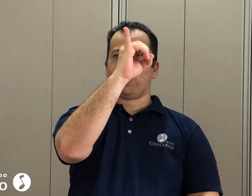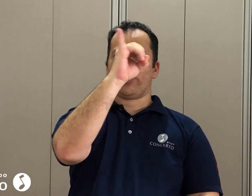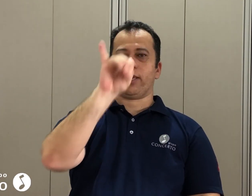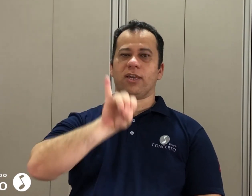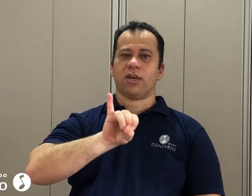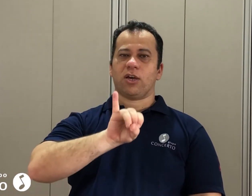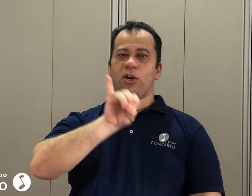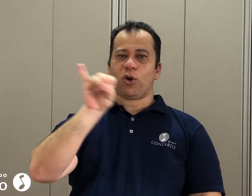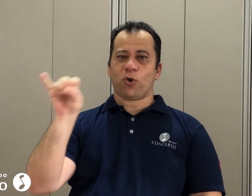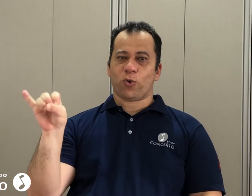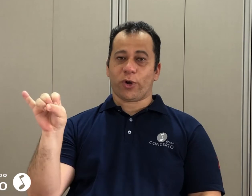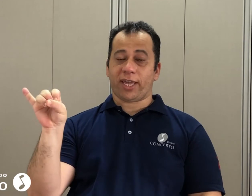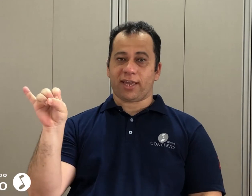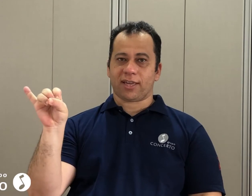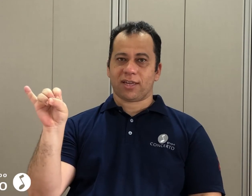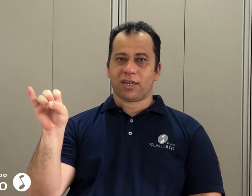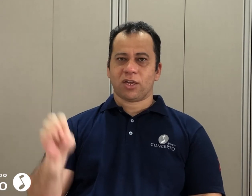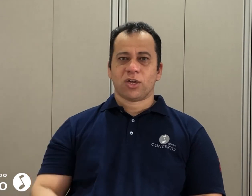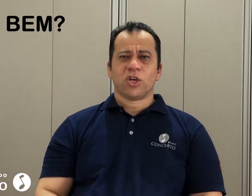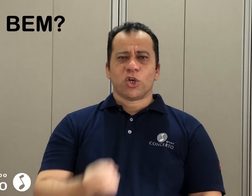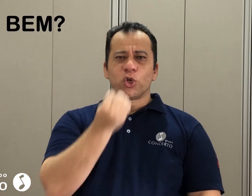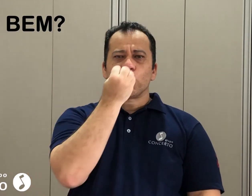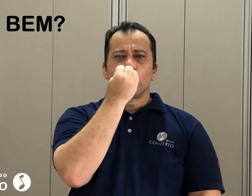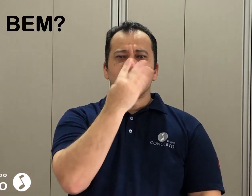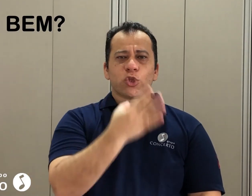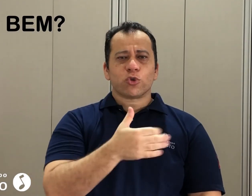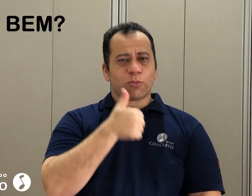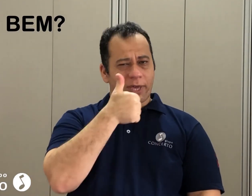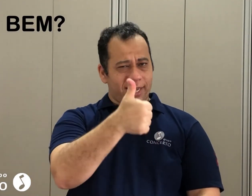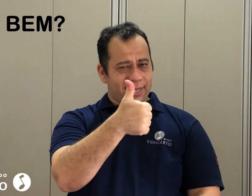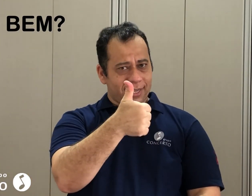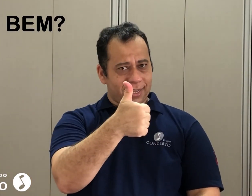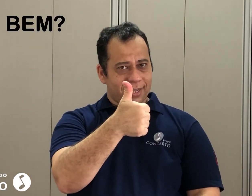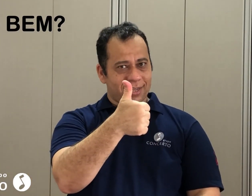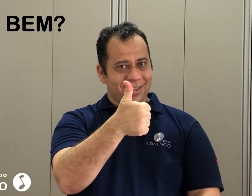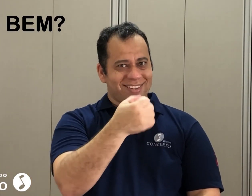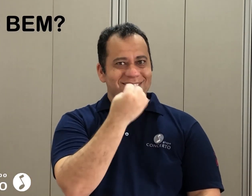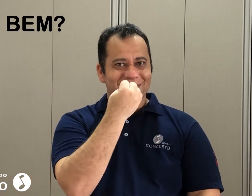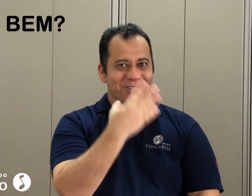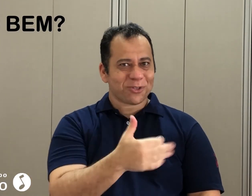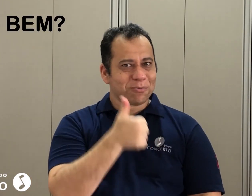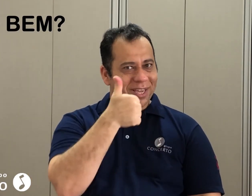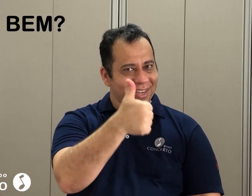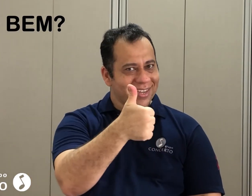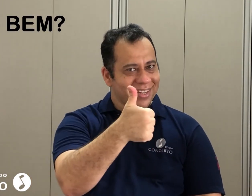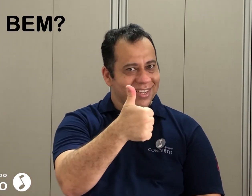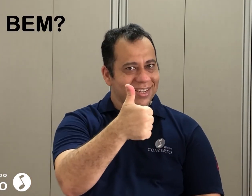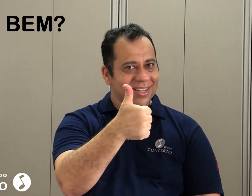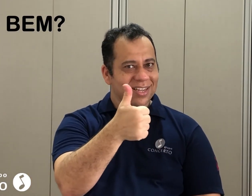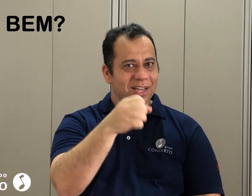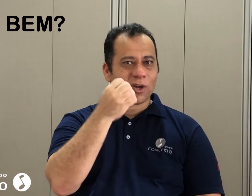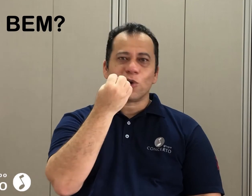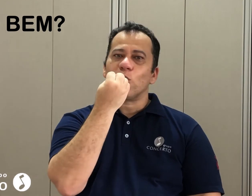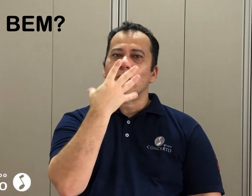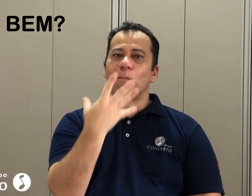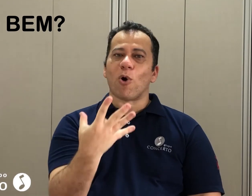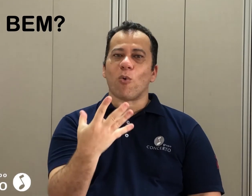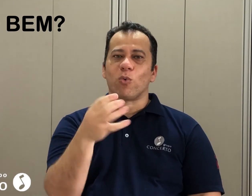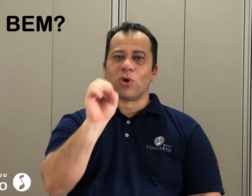Oi. Oi. Tudo bem? Tudo bem? Bom,